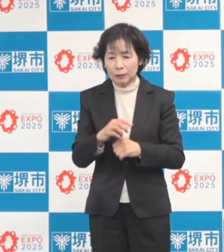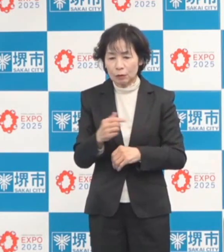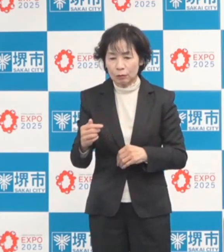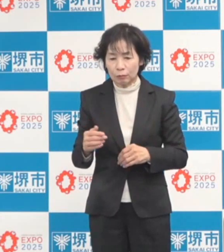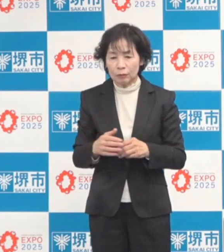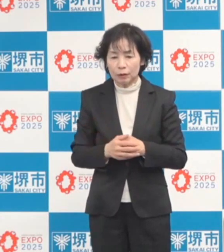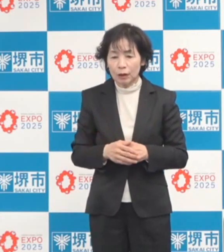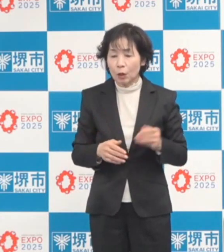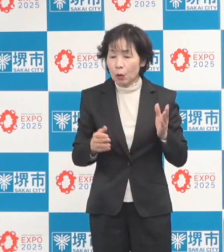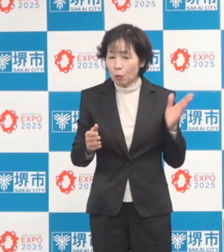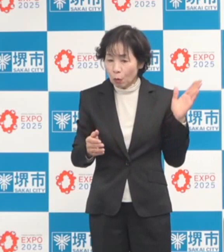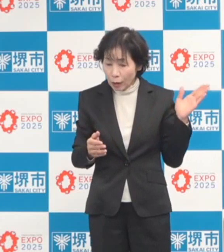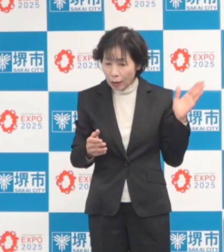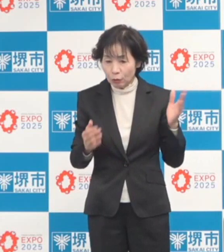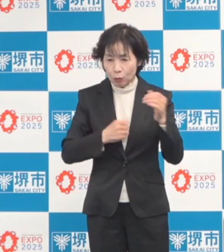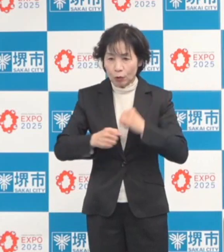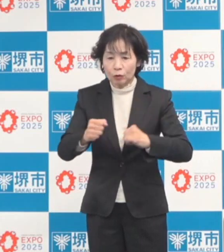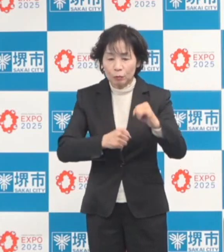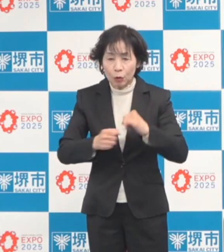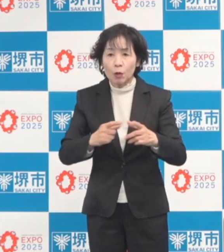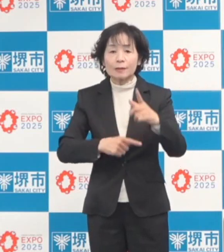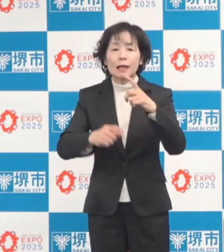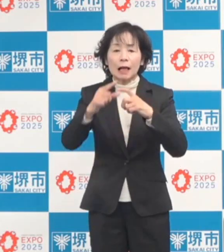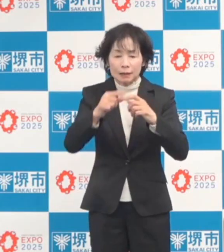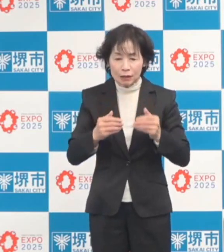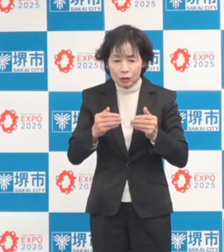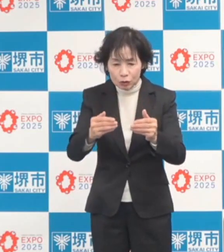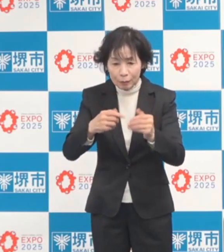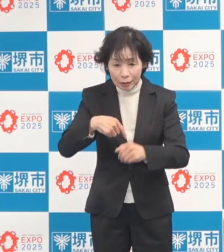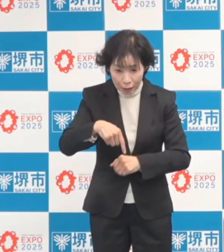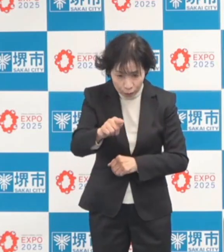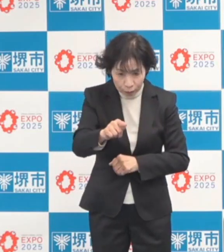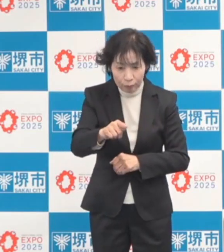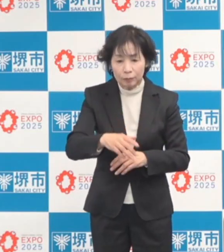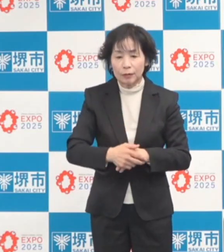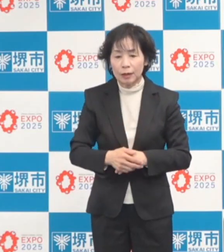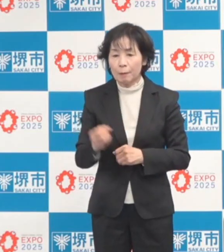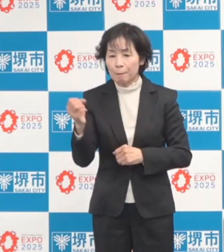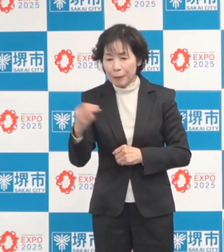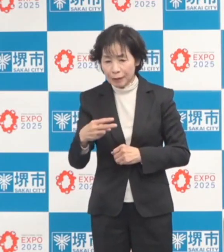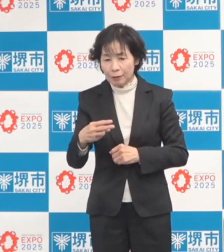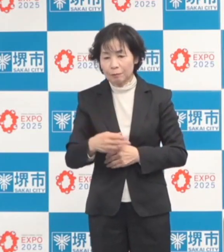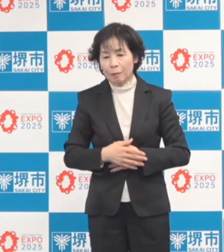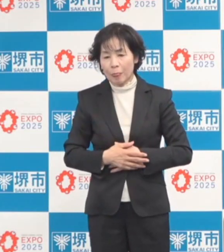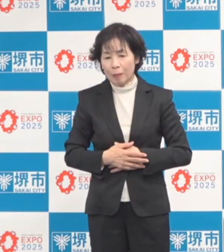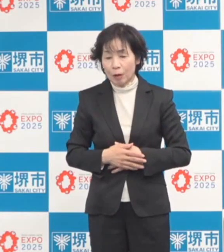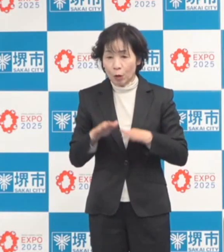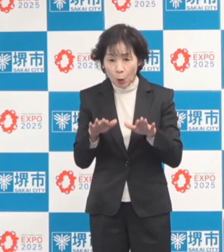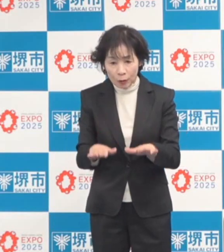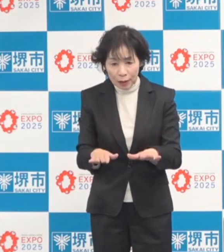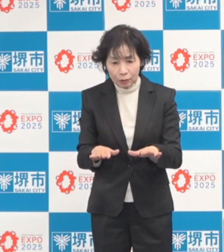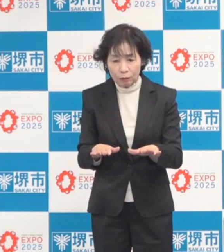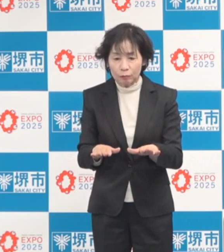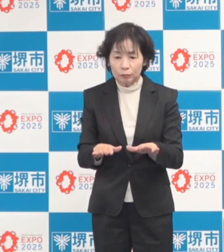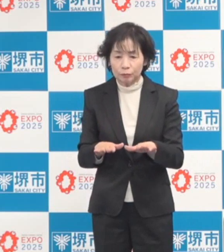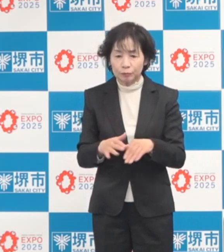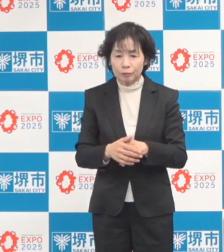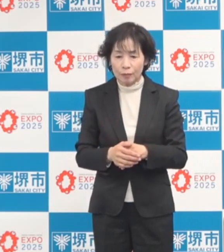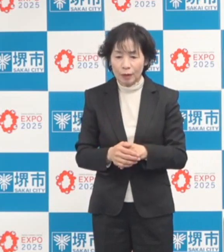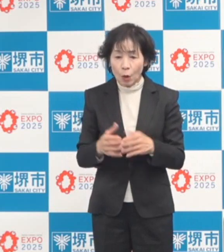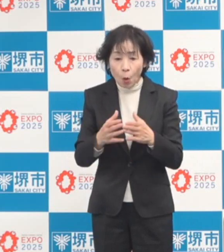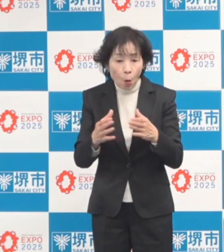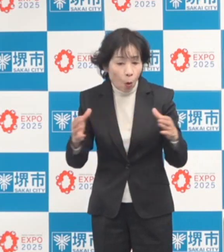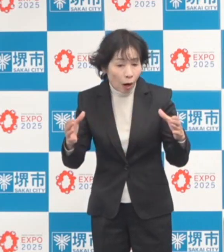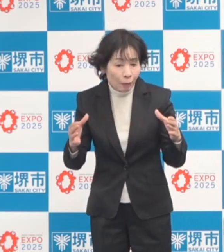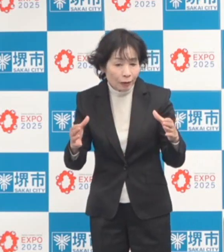そしてこれらの取り組みをさらに進めていこう、もしくは今回の大幅